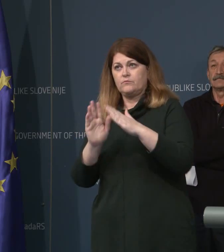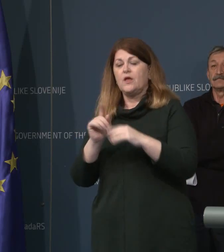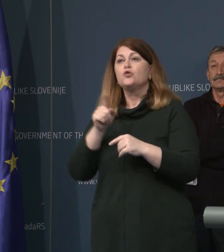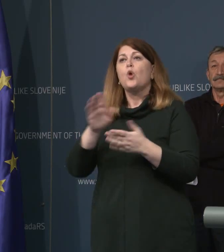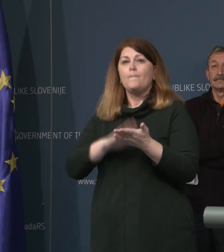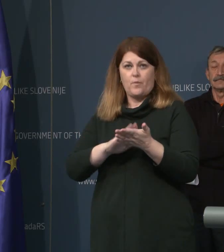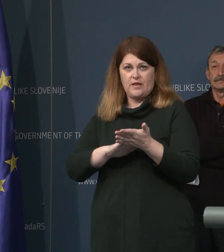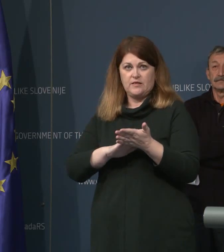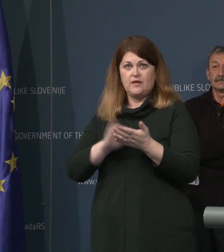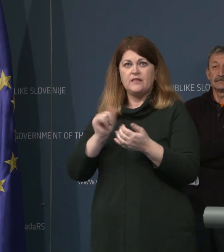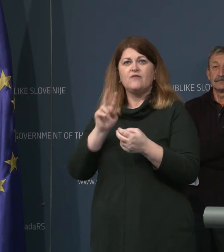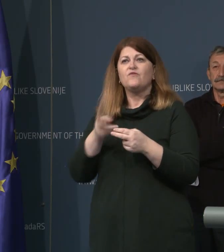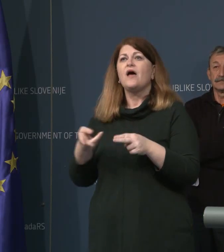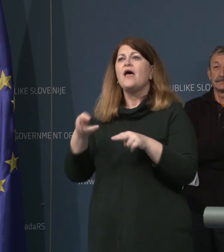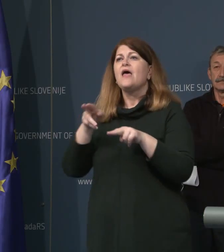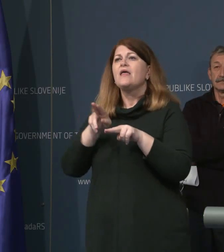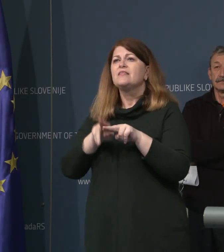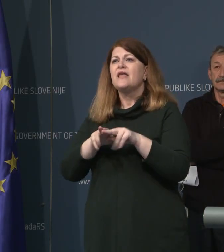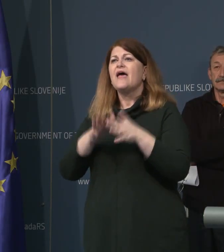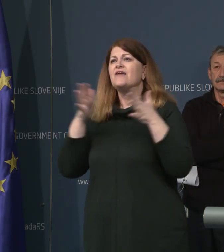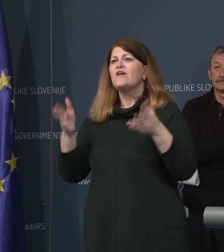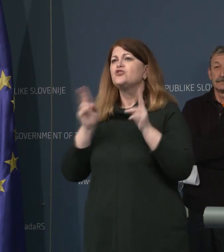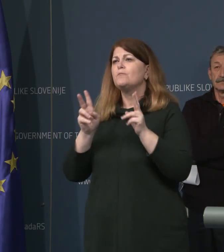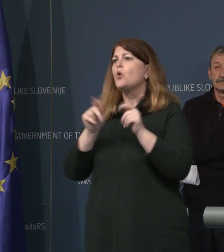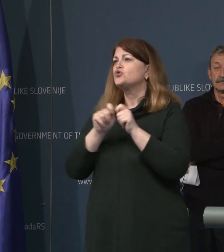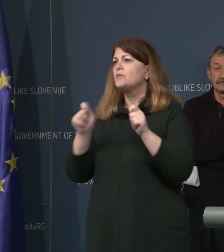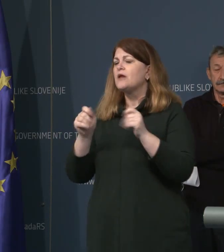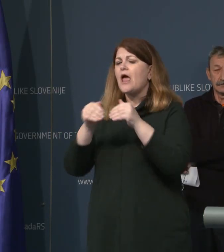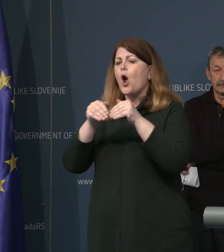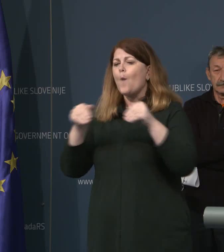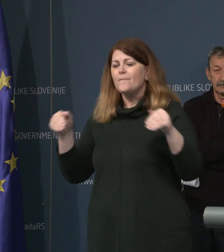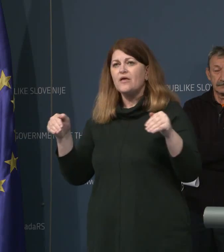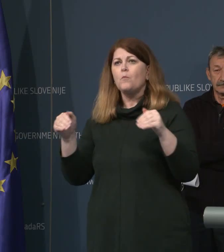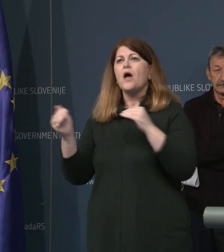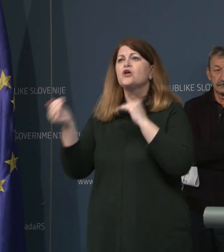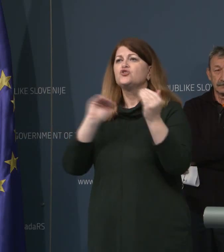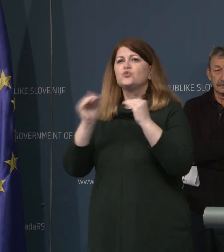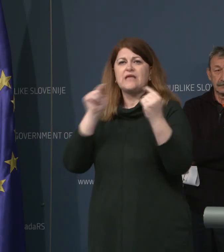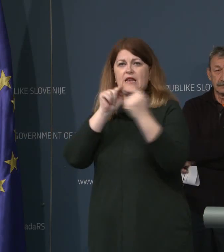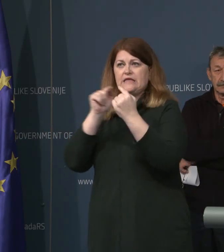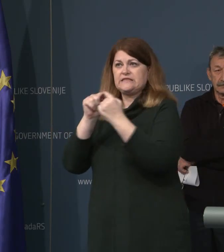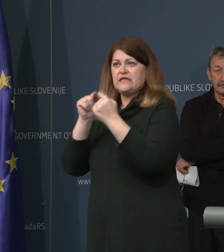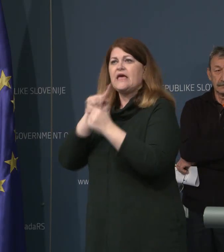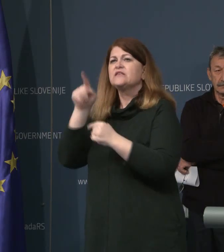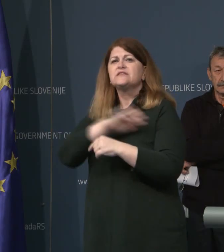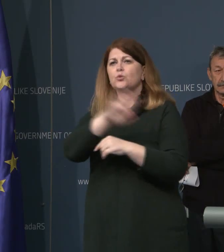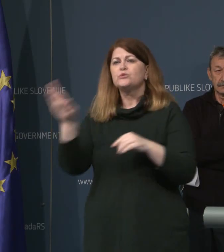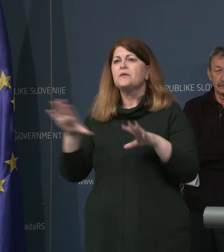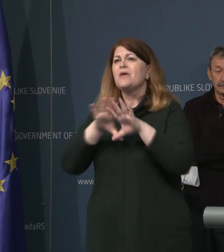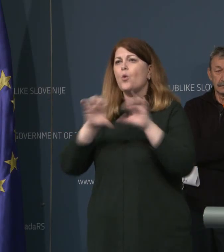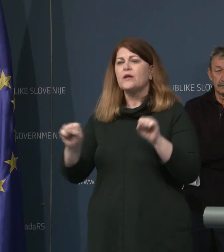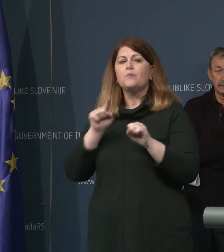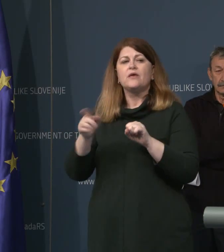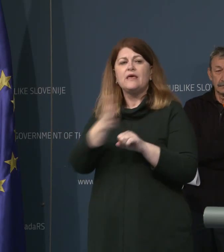To pomeni, da v najmirši možni meri omejujemo socialne stike z vsemi ukrepi, ki